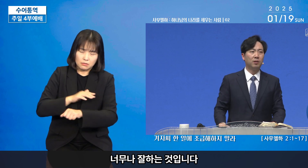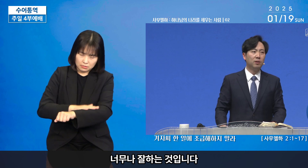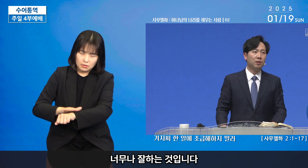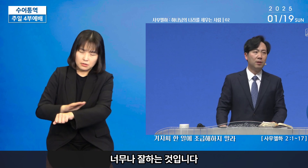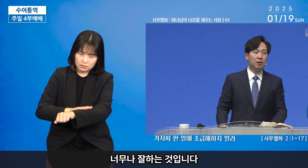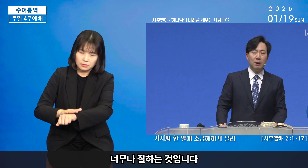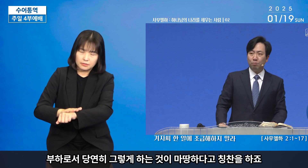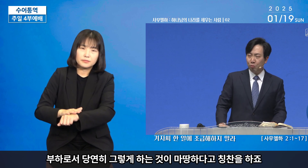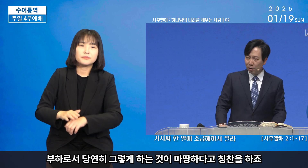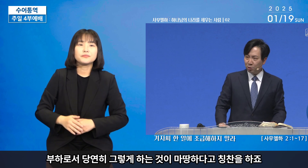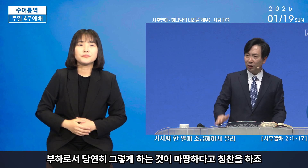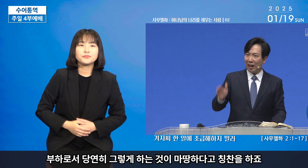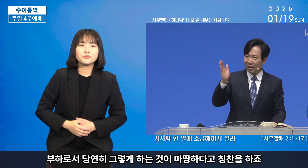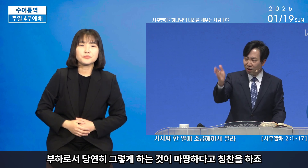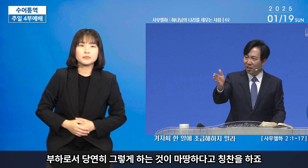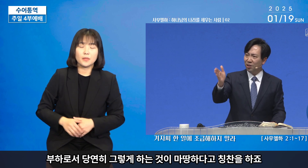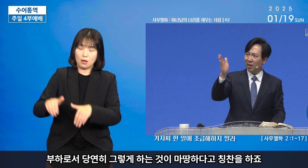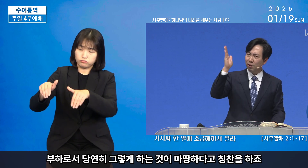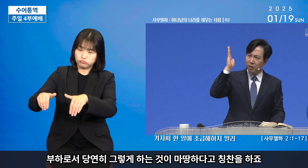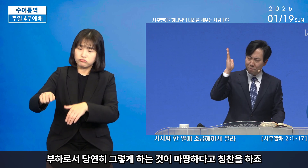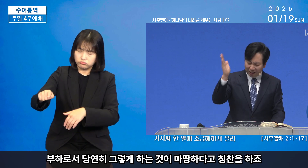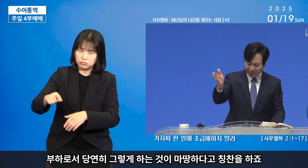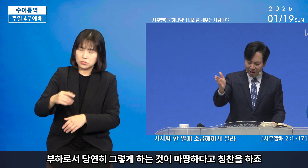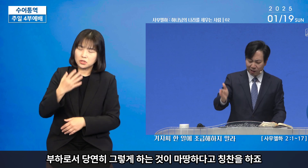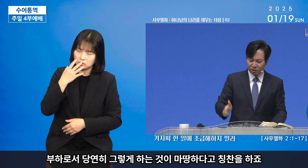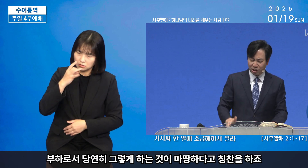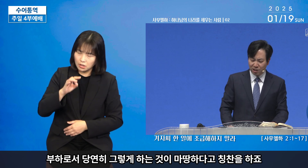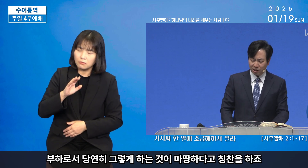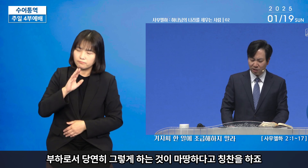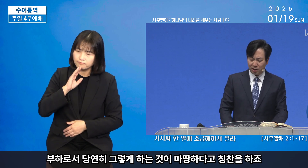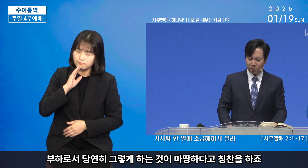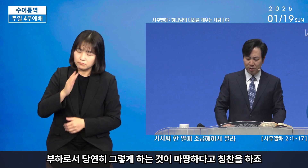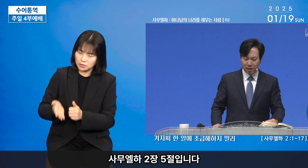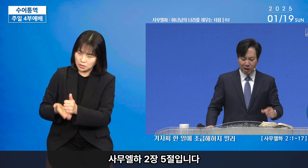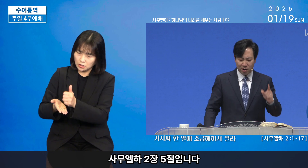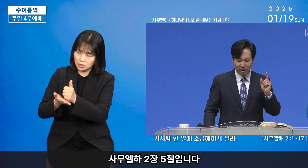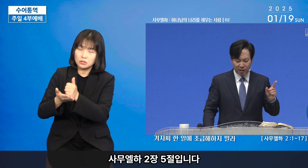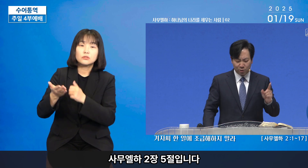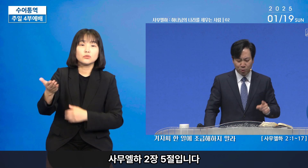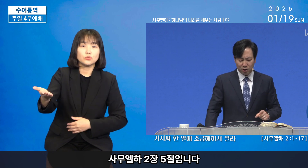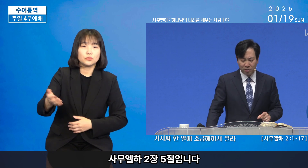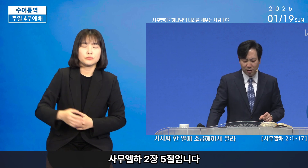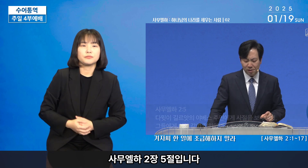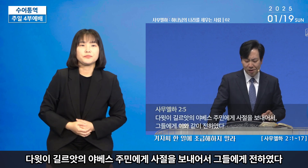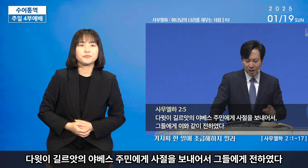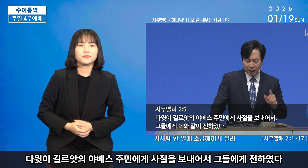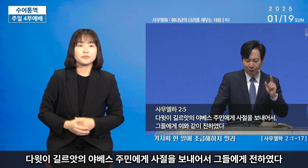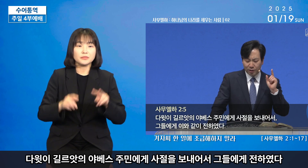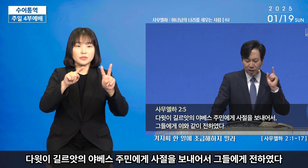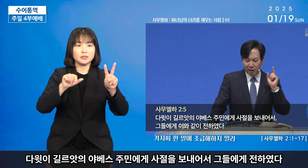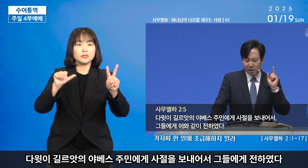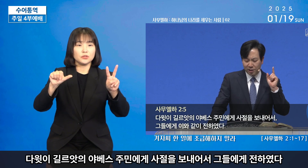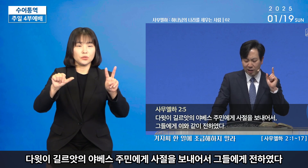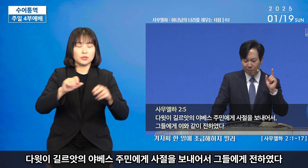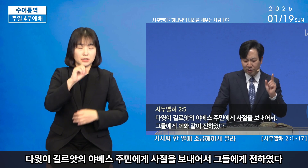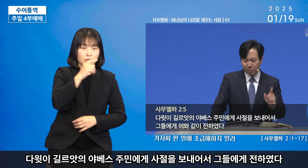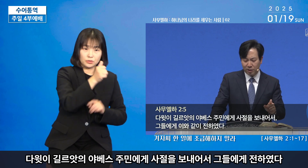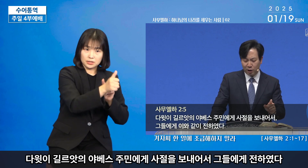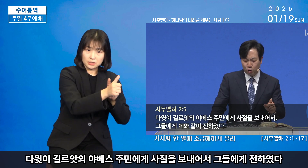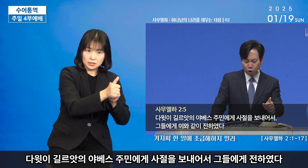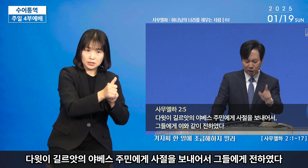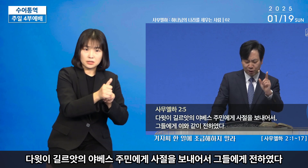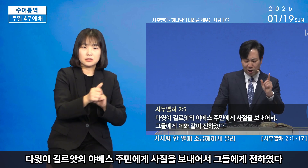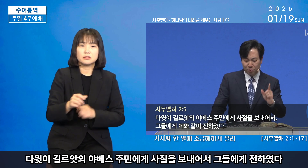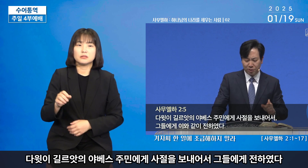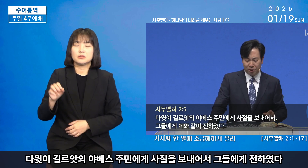것입니다. 부하로서 당연히 그렇게 하는 것이 마땅하다고 칭찬을 하죠. 사무엘하 2장 5절입니다. 다윗이 길앗의 야베스